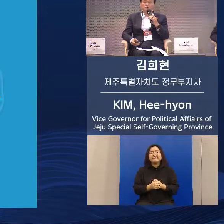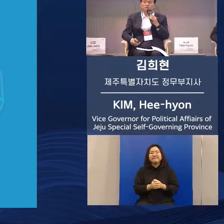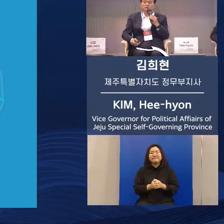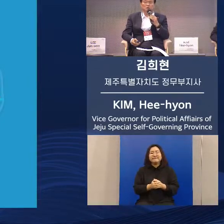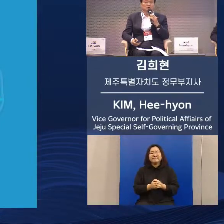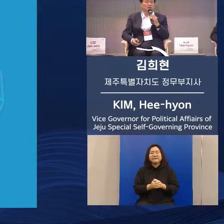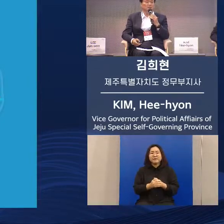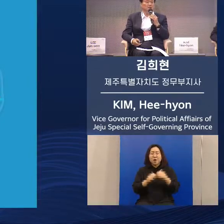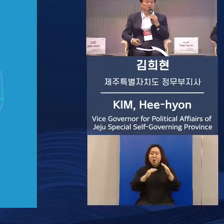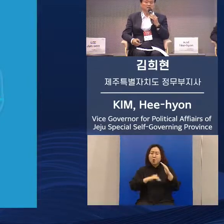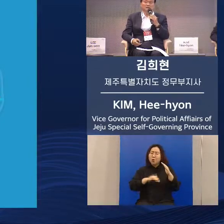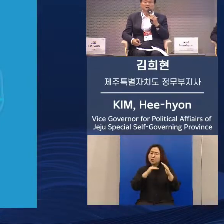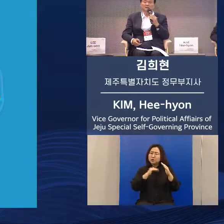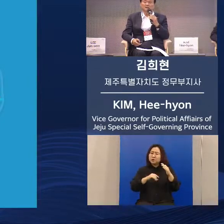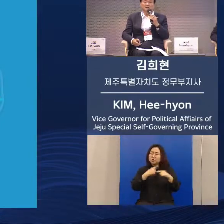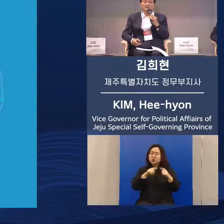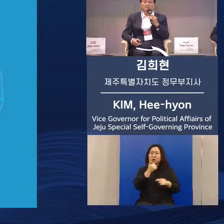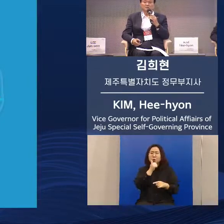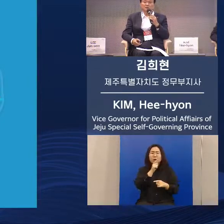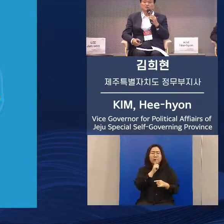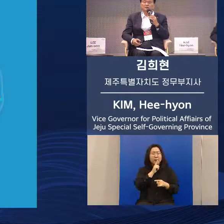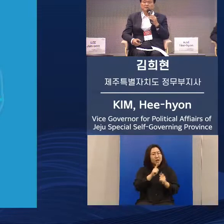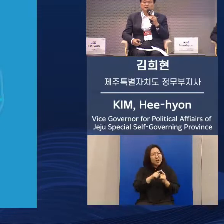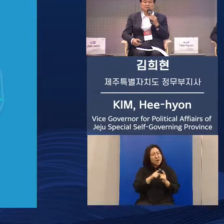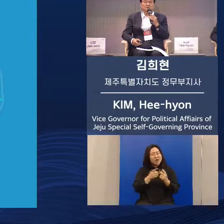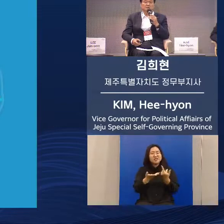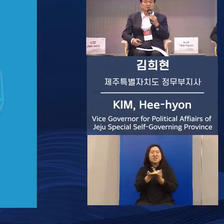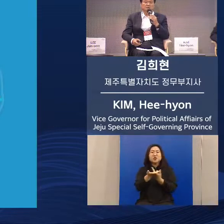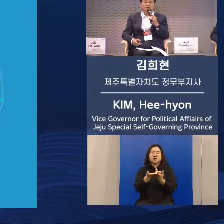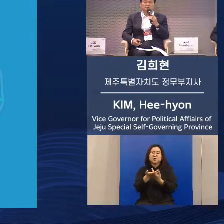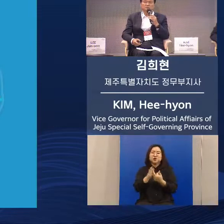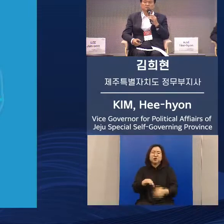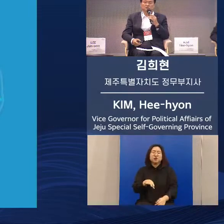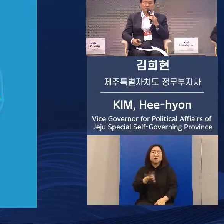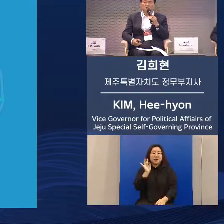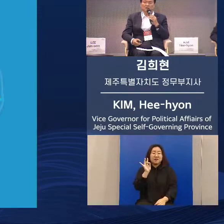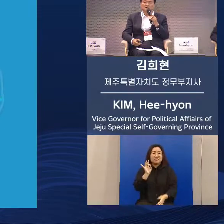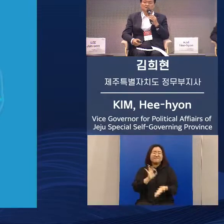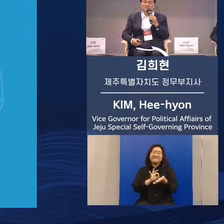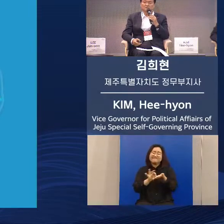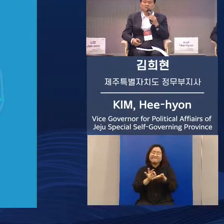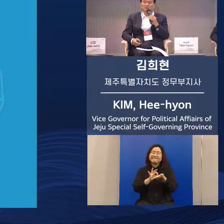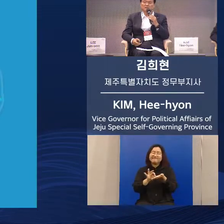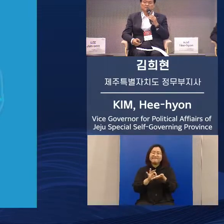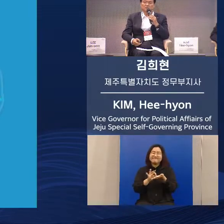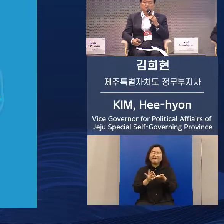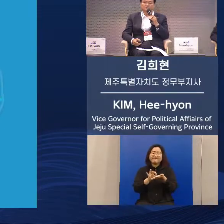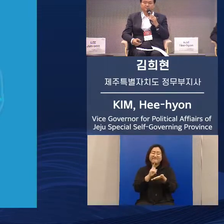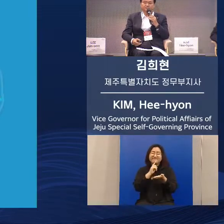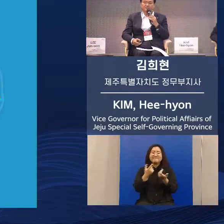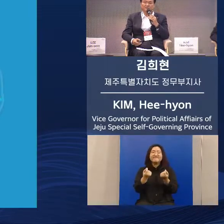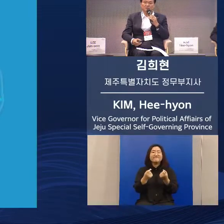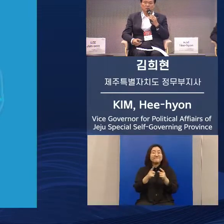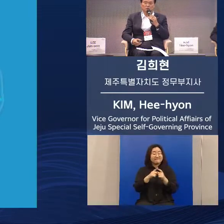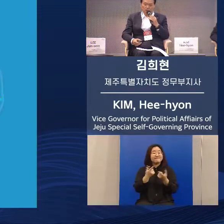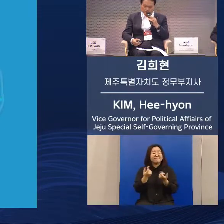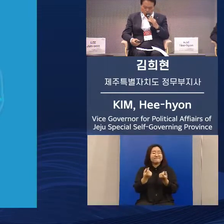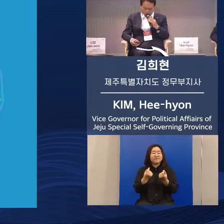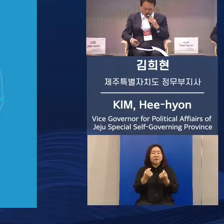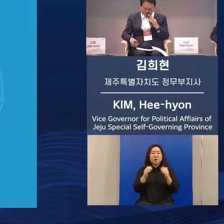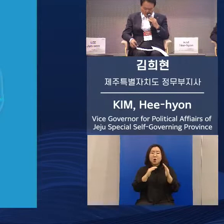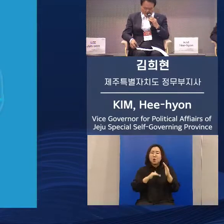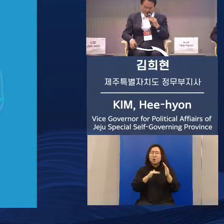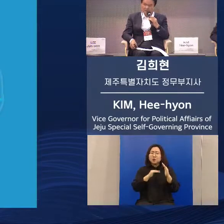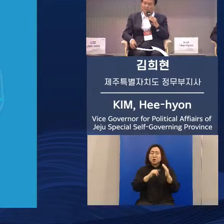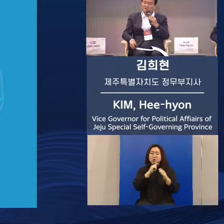알기로는 공적 수요 통역이라는 말이 아마 제주에서 처음으로 사용하는 이런 말씀이고, 또 공적